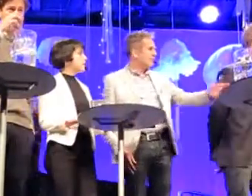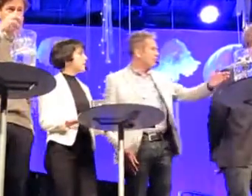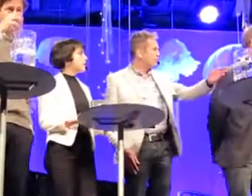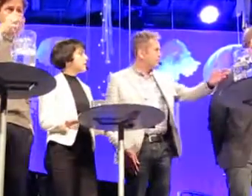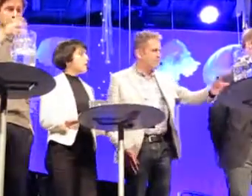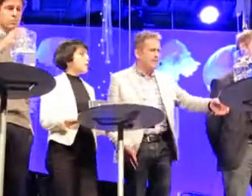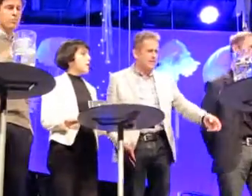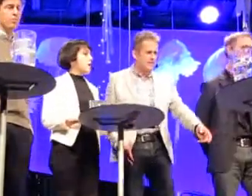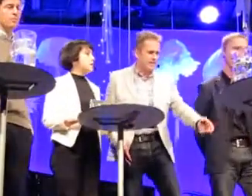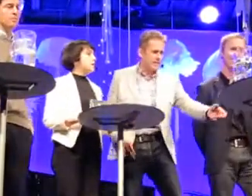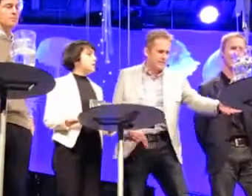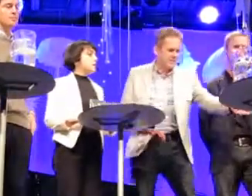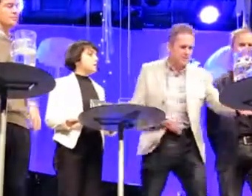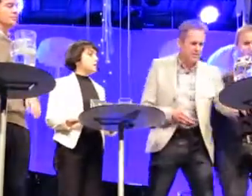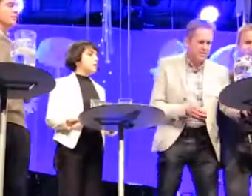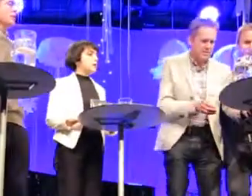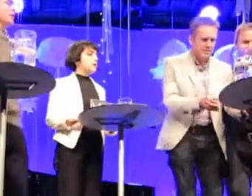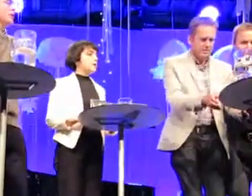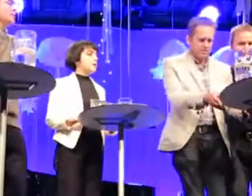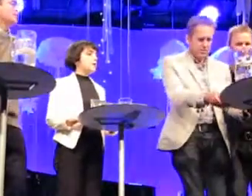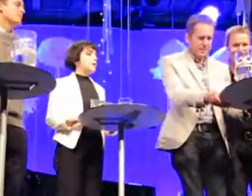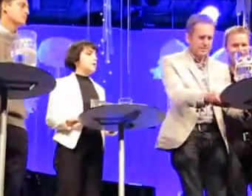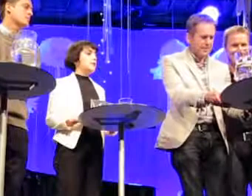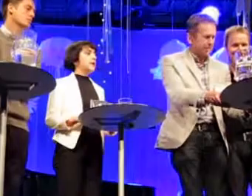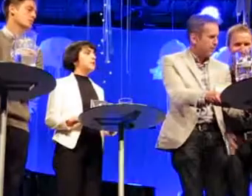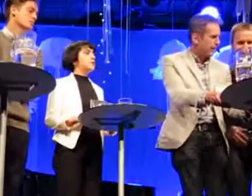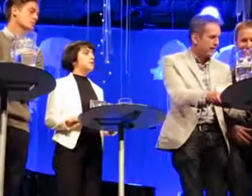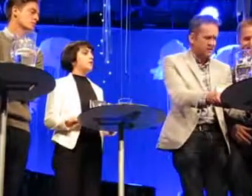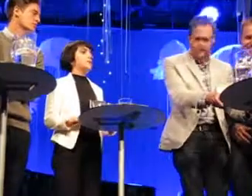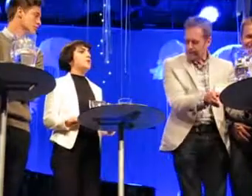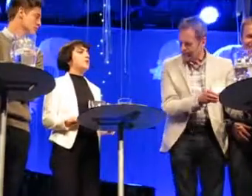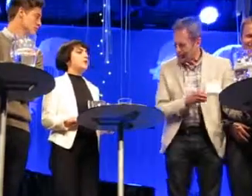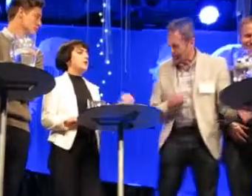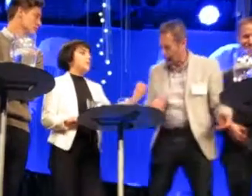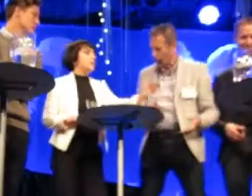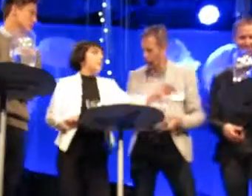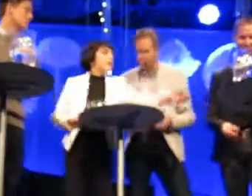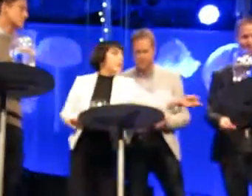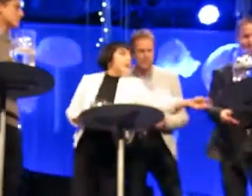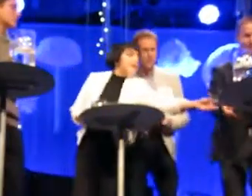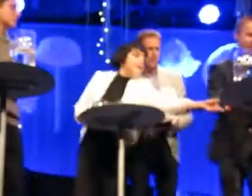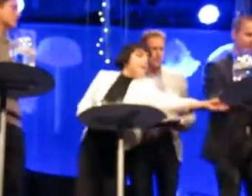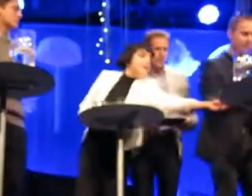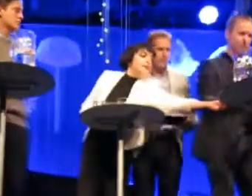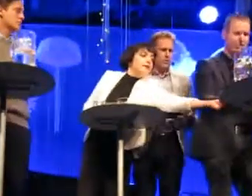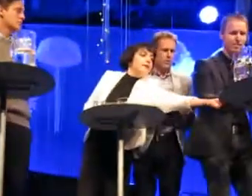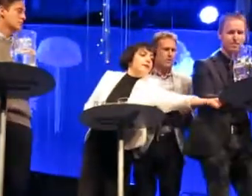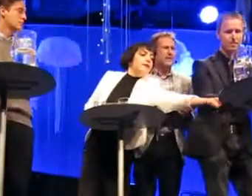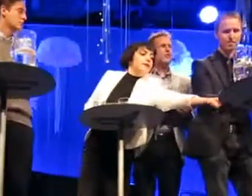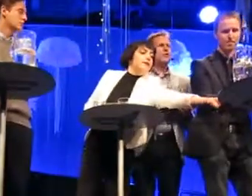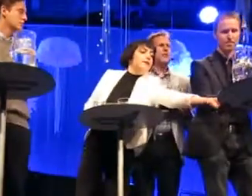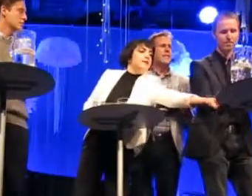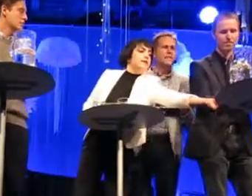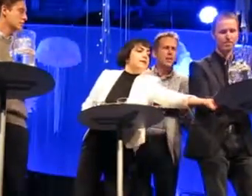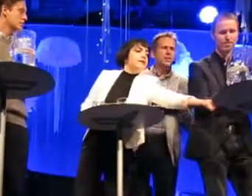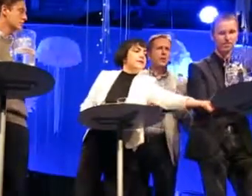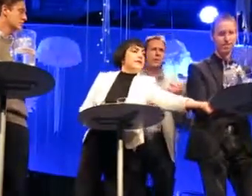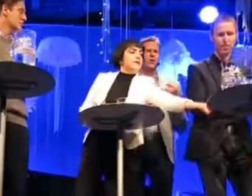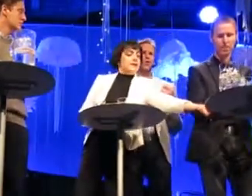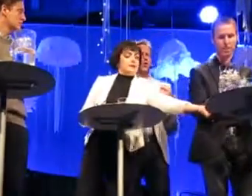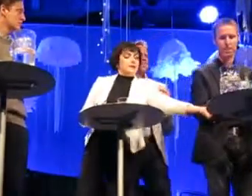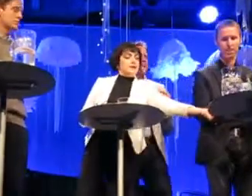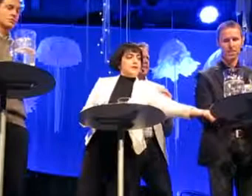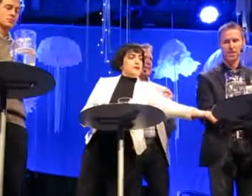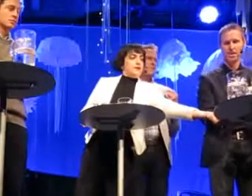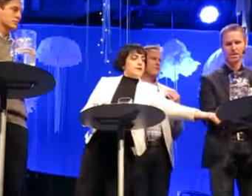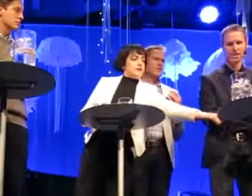Jag kan ställa er runt bordet där så att ni kanske blir på plats. De kanske också blir syna. Och själva dramaturgin är ju nu